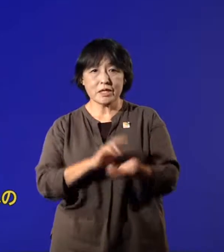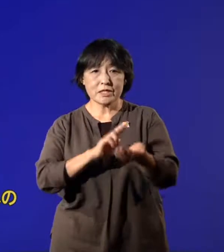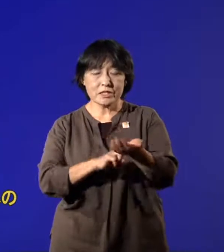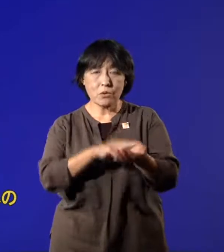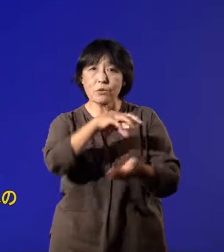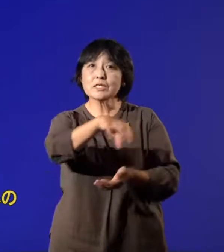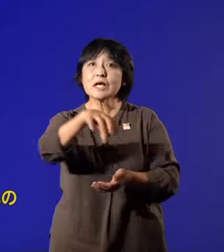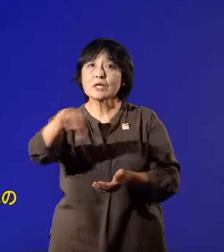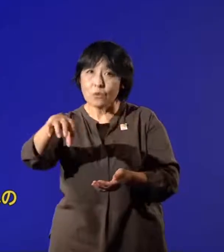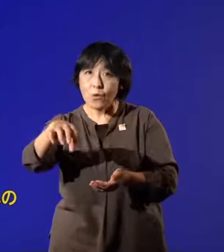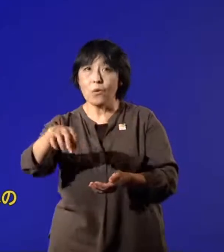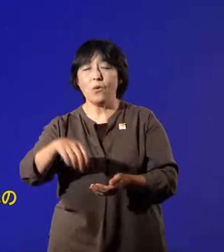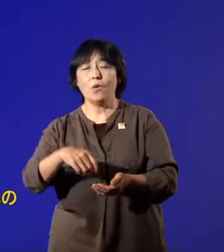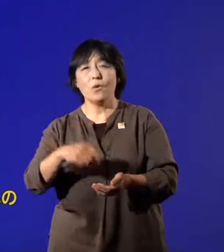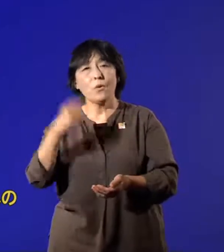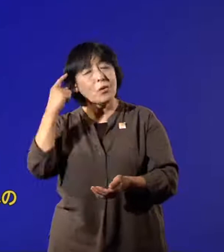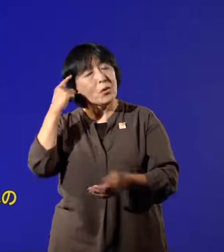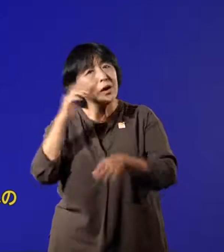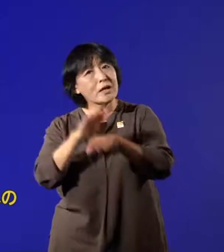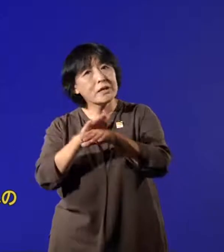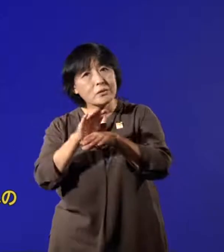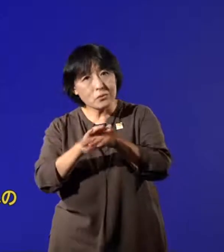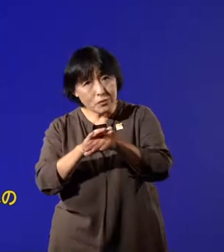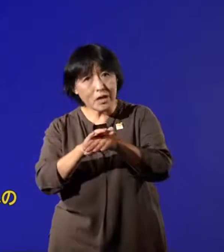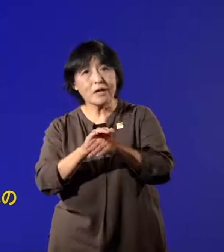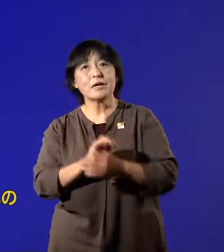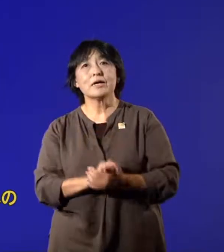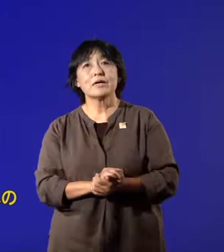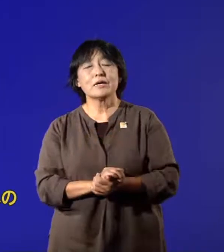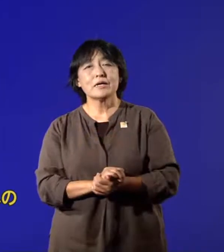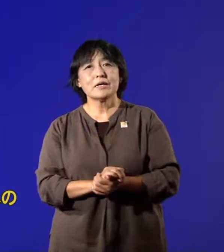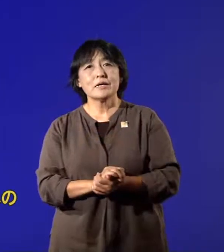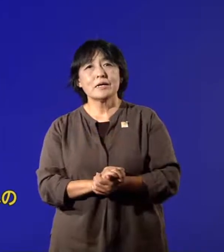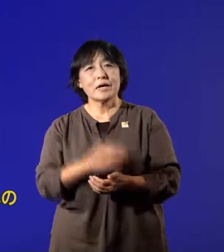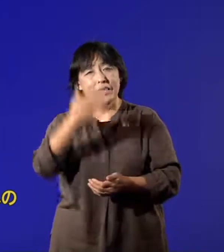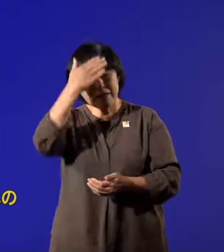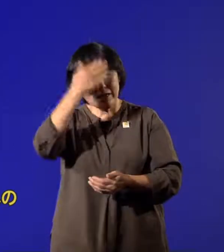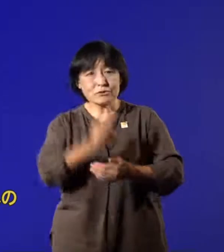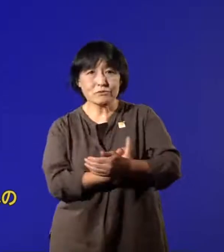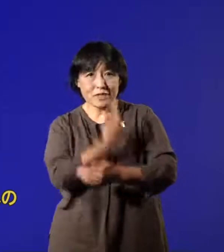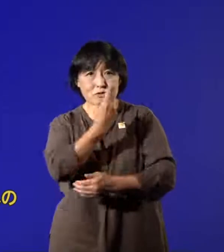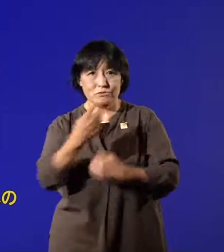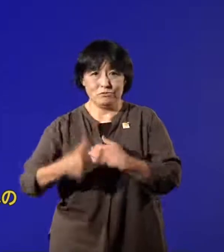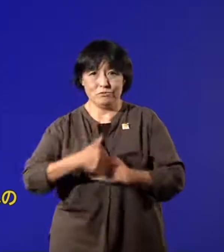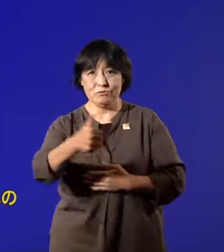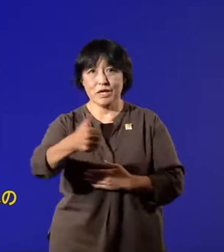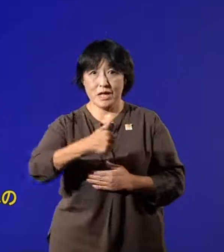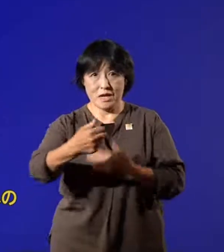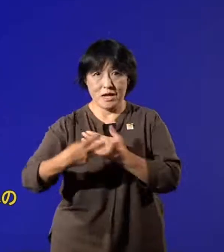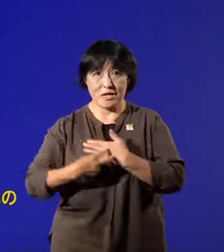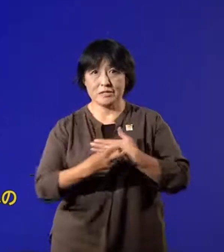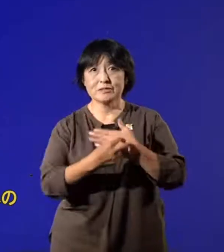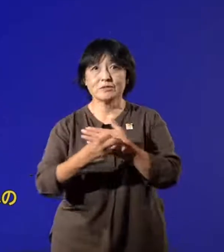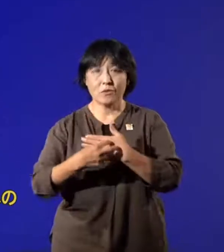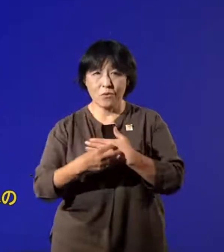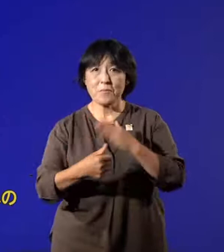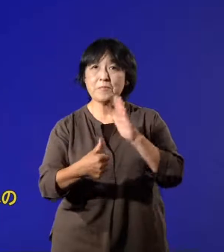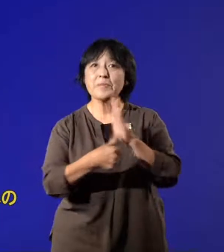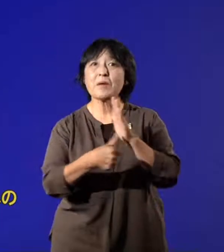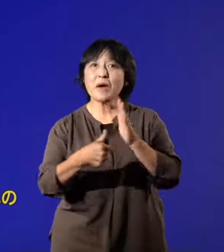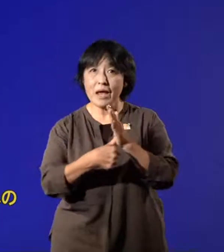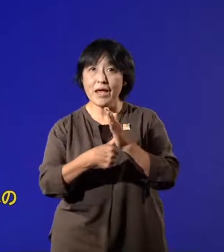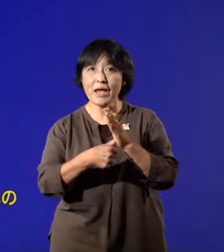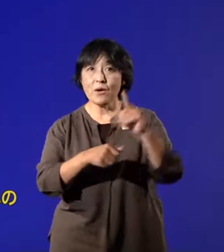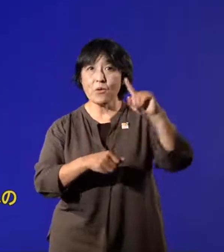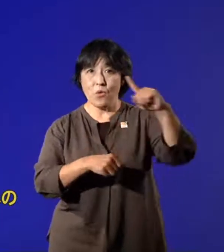関の意向としてですね、その発熱外来の医療機関を名前が公表